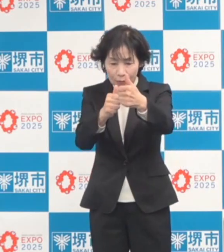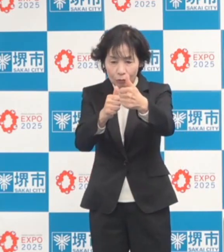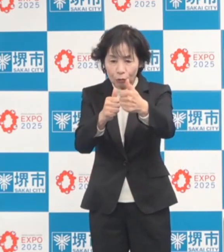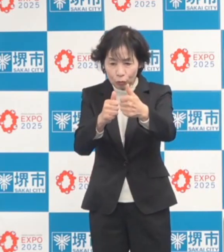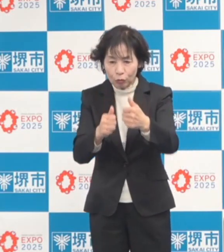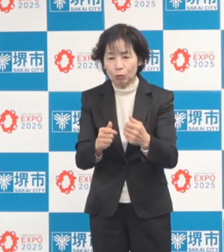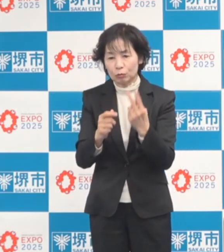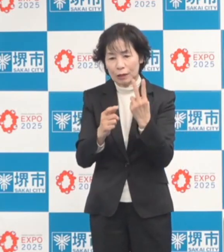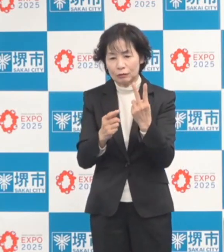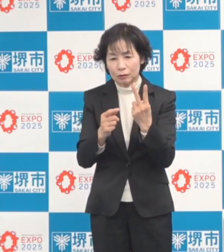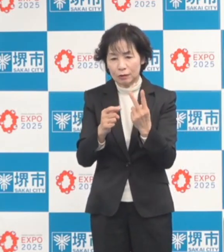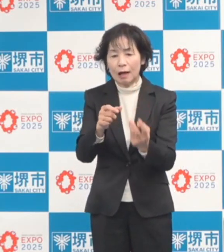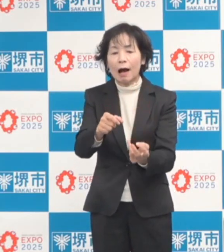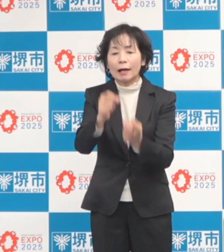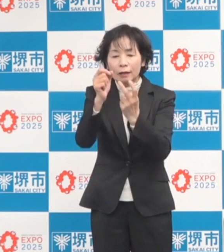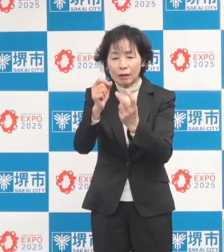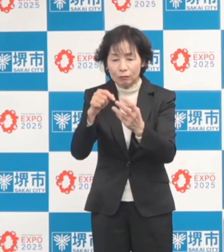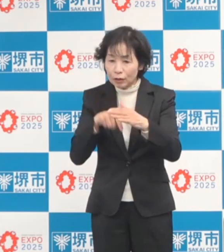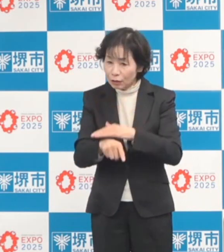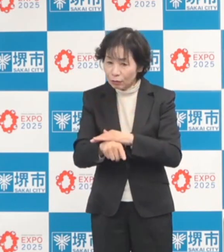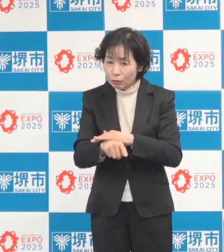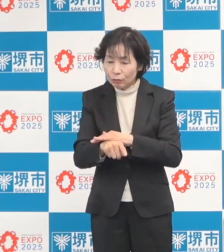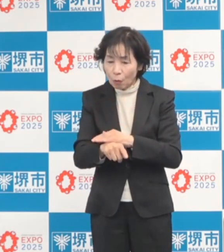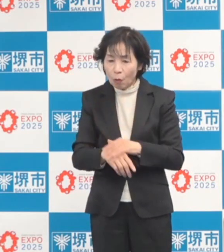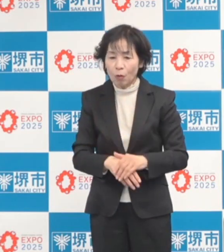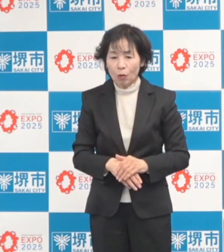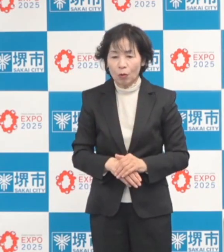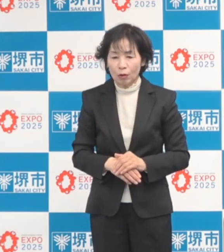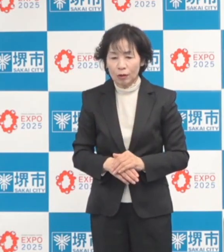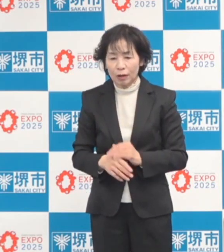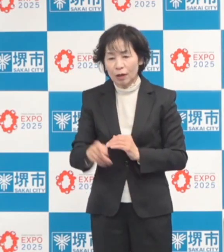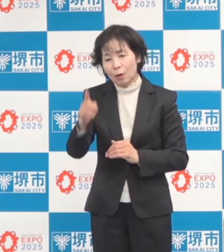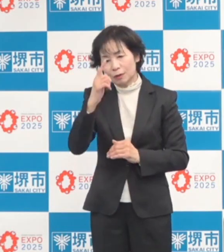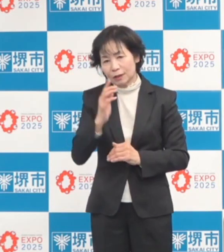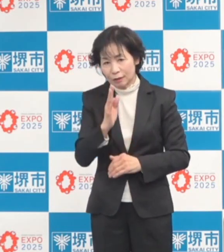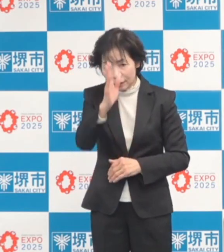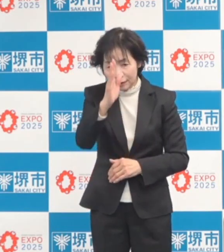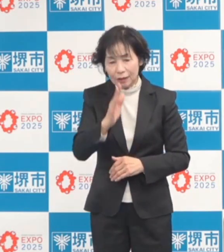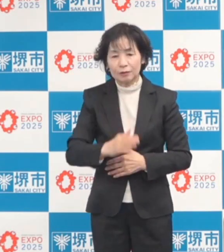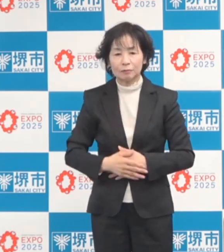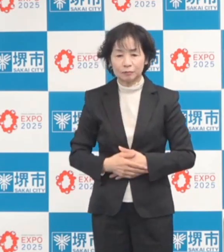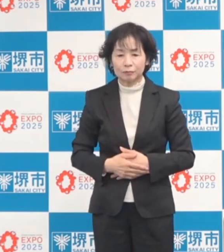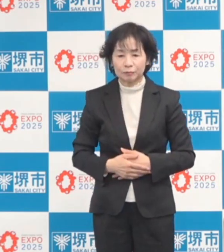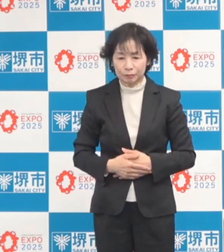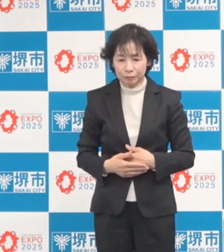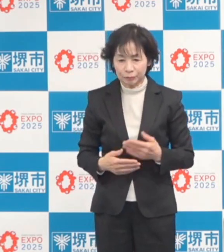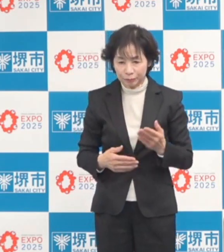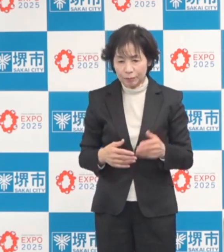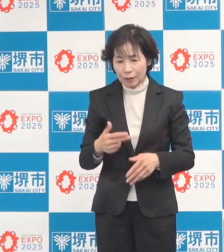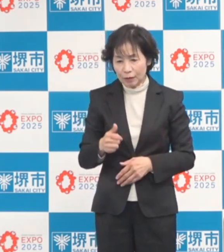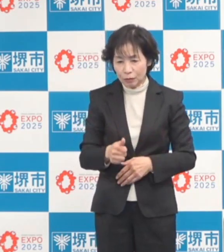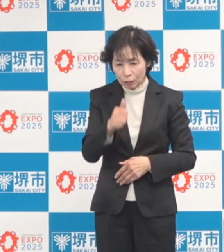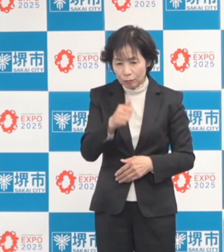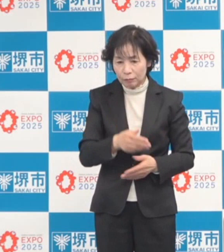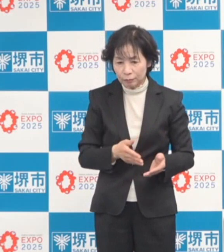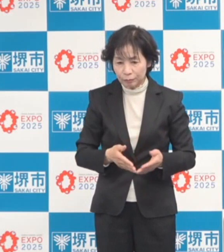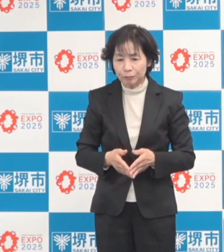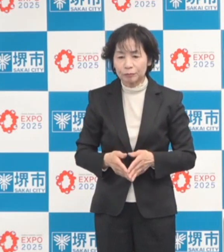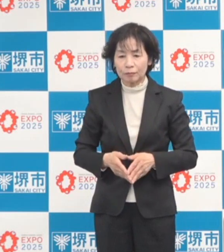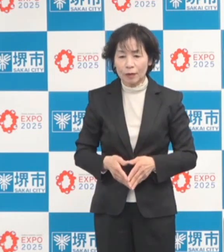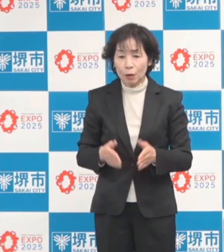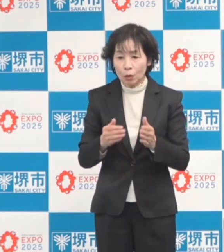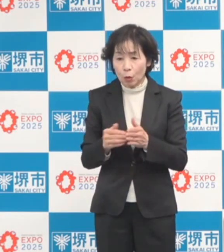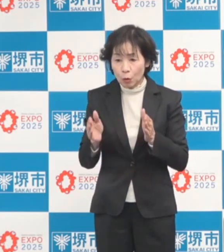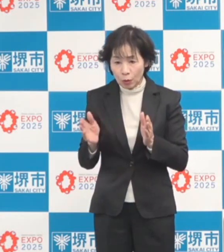が、この2つを挙げた理由を教えていただければと思います。 はい、この